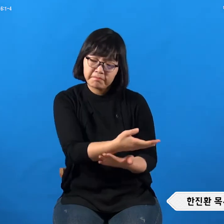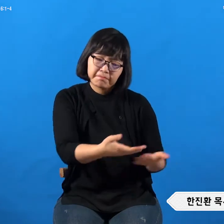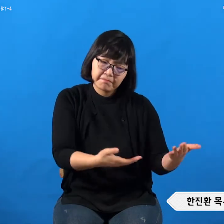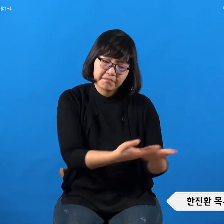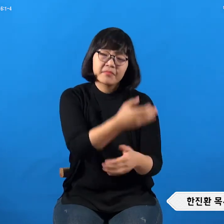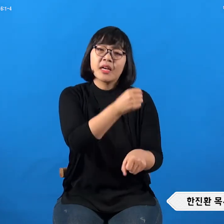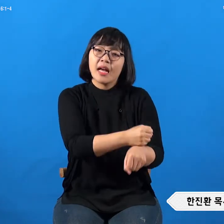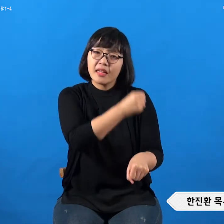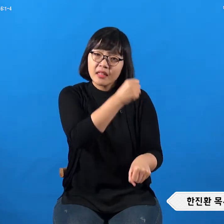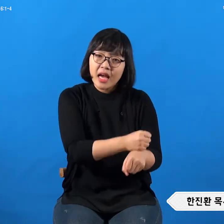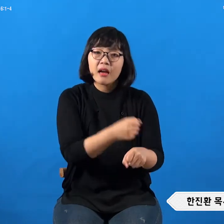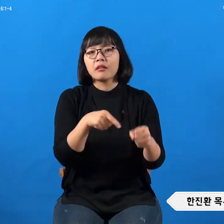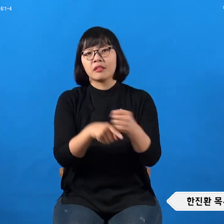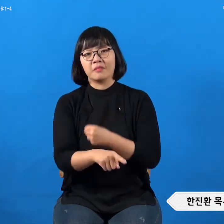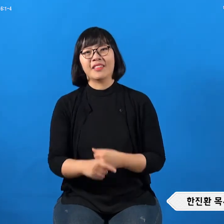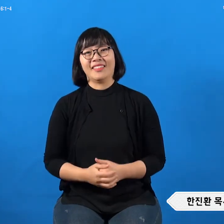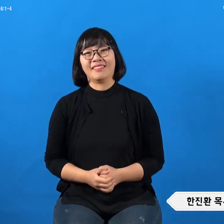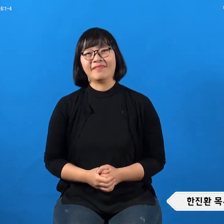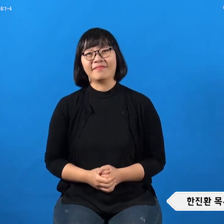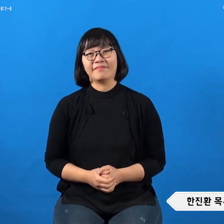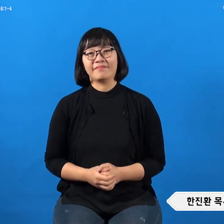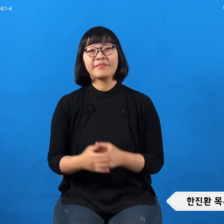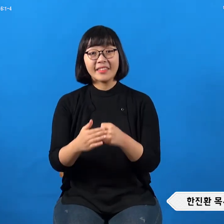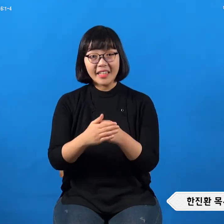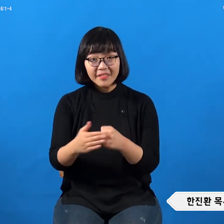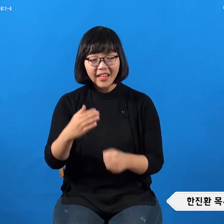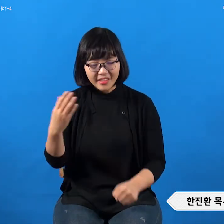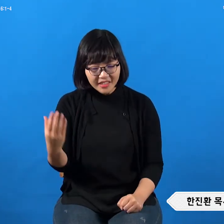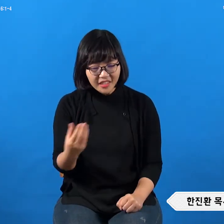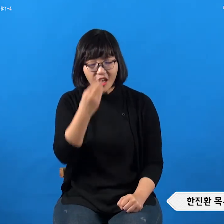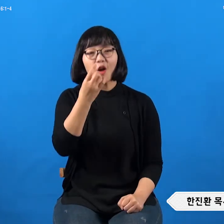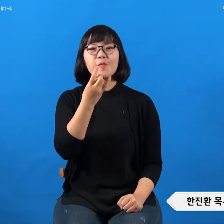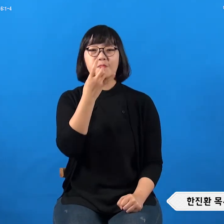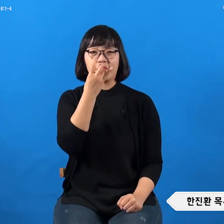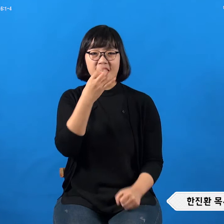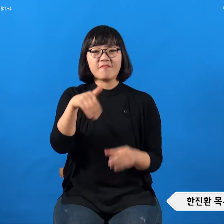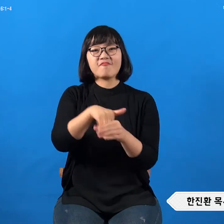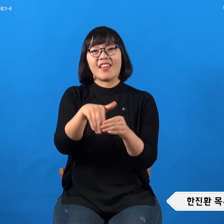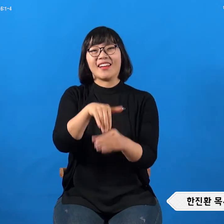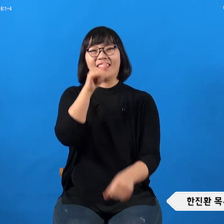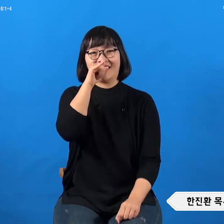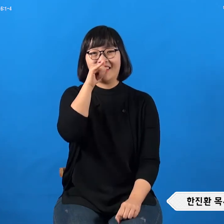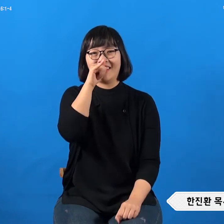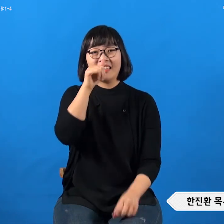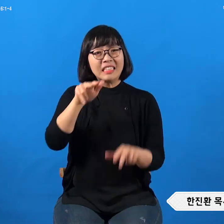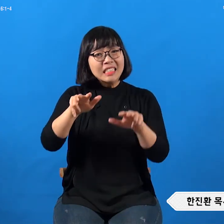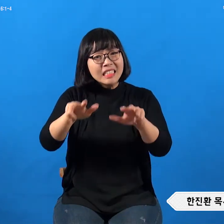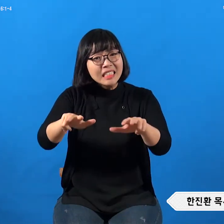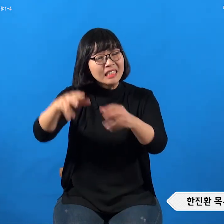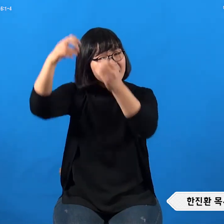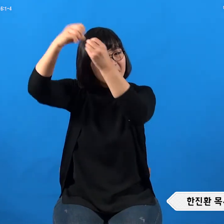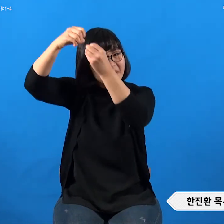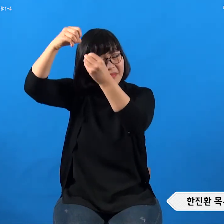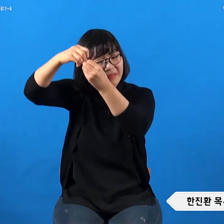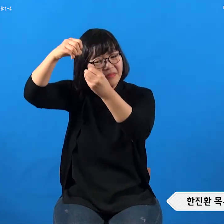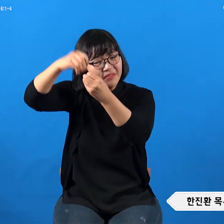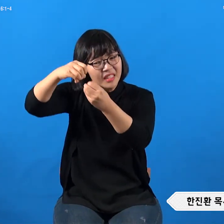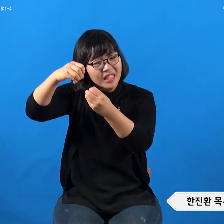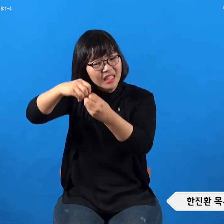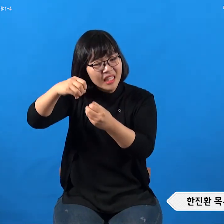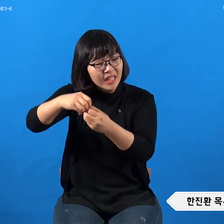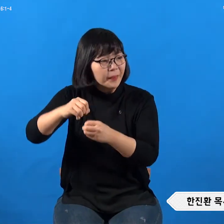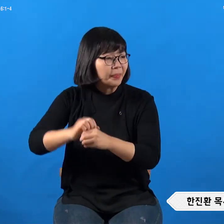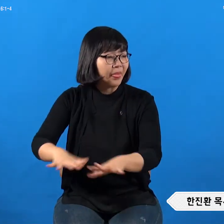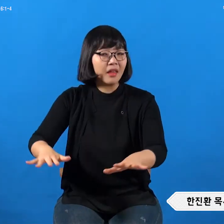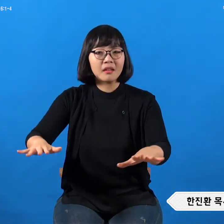나누겠습니다. 그것이지요. 그래서 성미를 했습니다. 지금은 허지부지 다